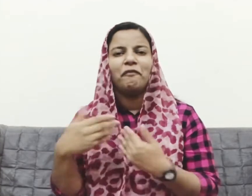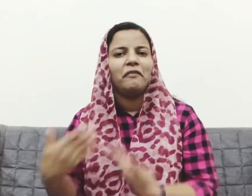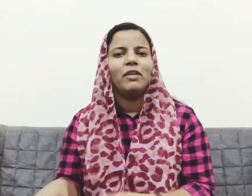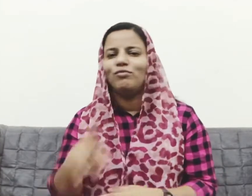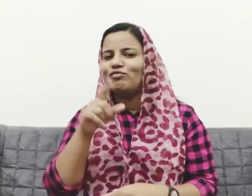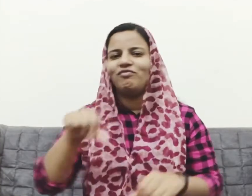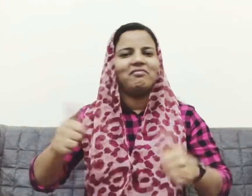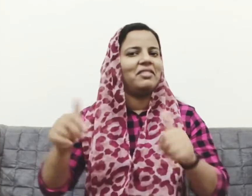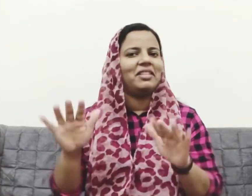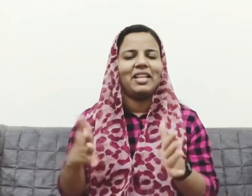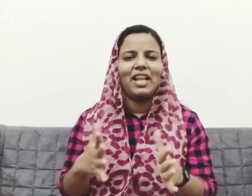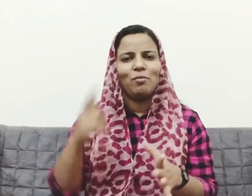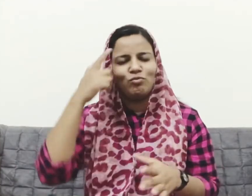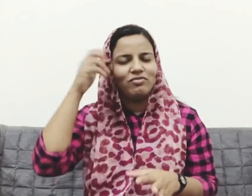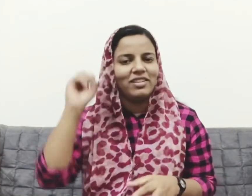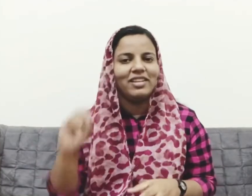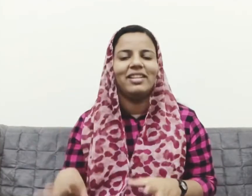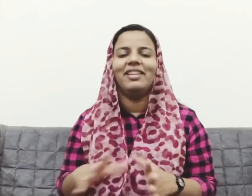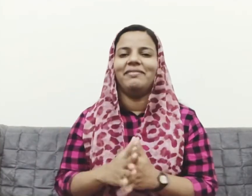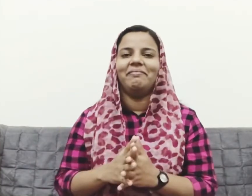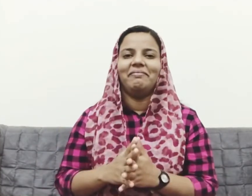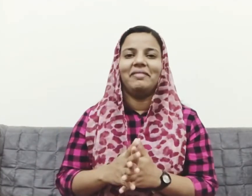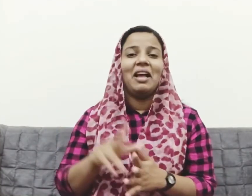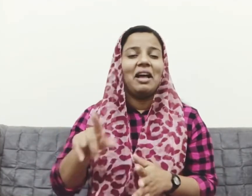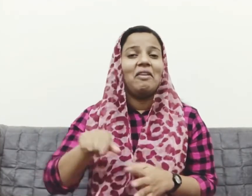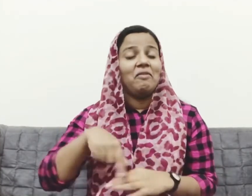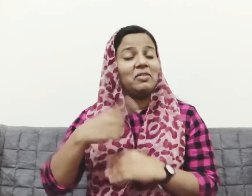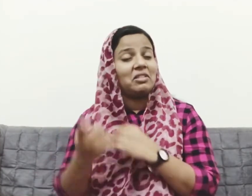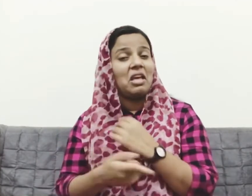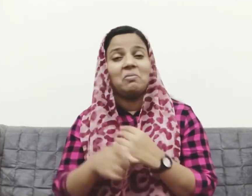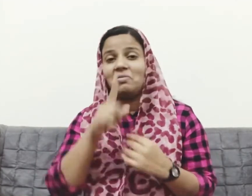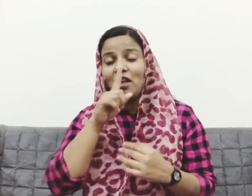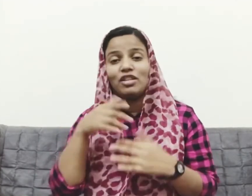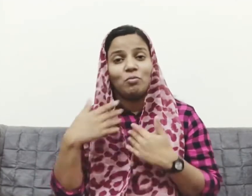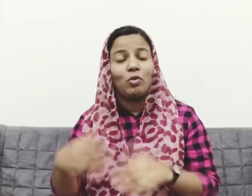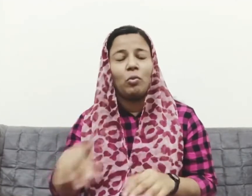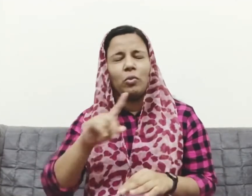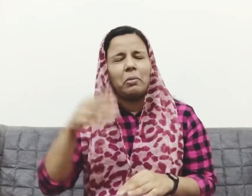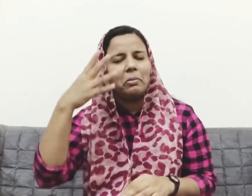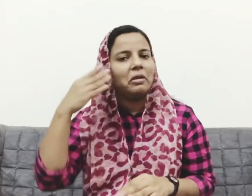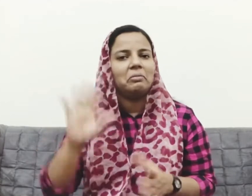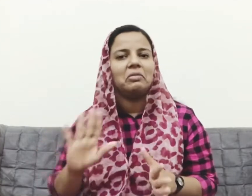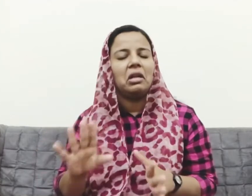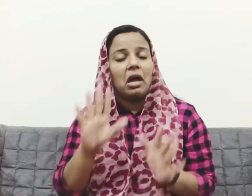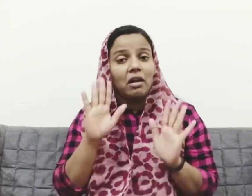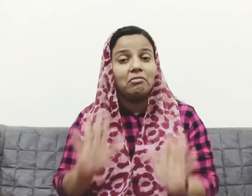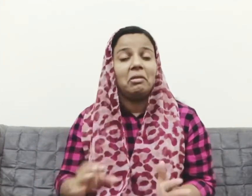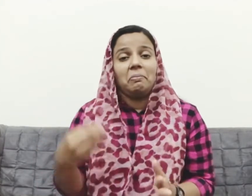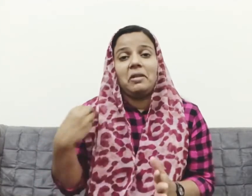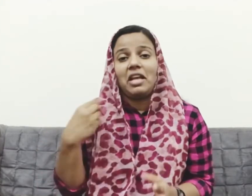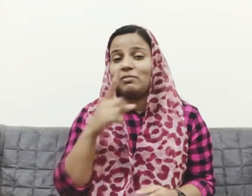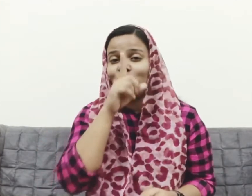അവർ ജയിക്കത്തില്ല. ഹല്ലേലൂയ. അവർക്ക് ബുദ്ധിയോടെ പ്രവർത്തിക്കാൻ കഴിയത്തില്ല, അവർ ഏറ്റവും ലജ്ജിച്ചു പോകും. ഒരിക്കലും മറന്നു